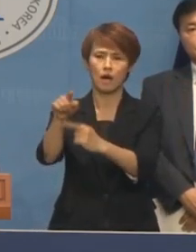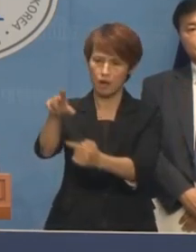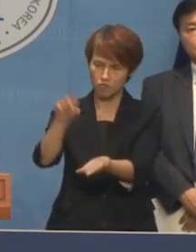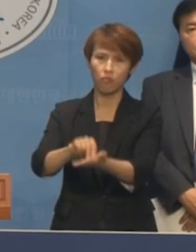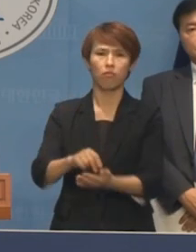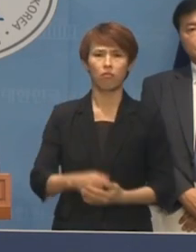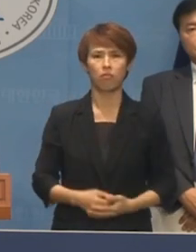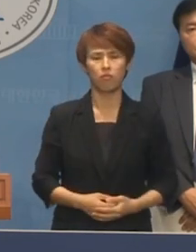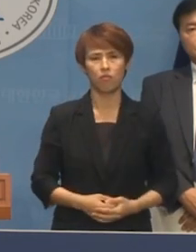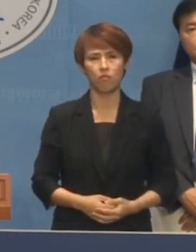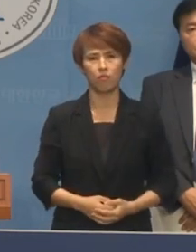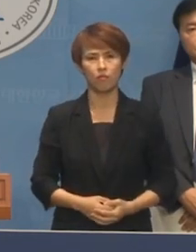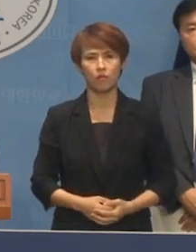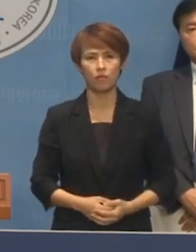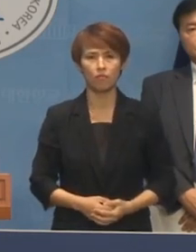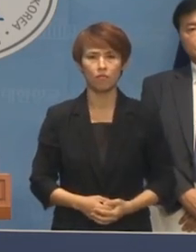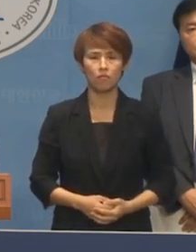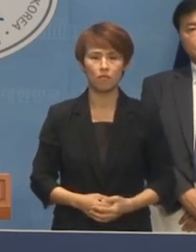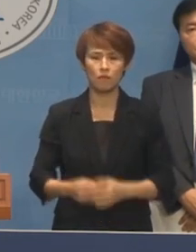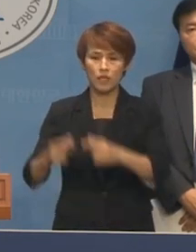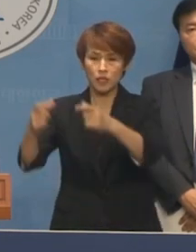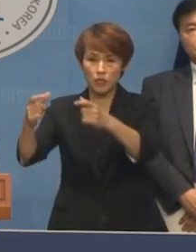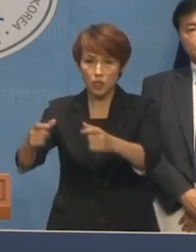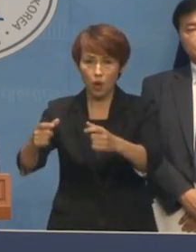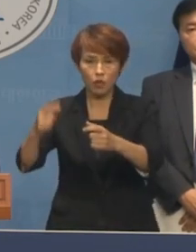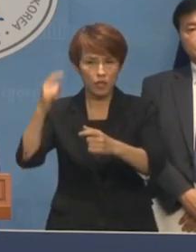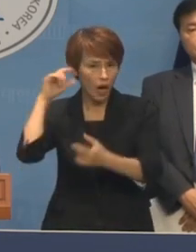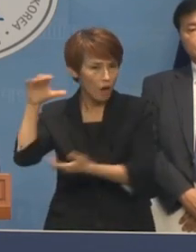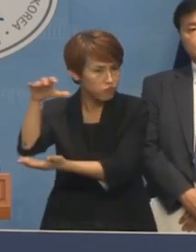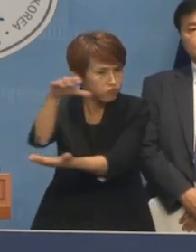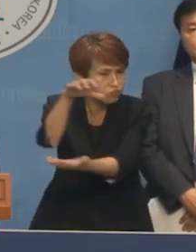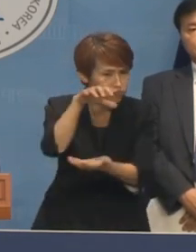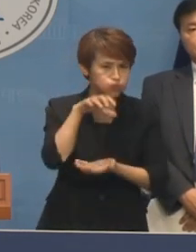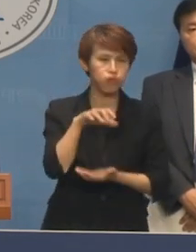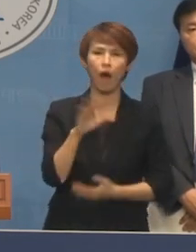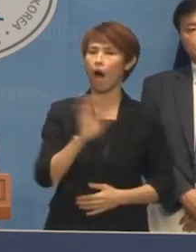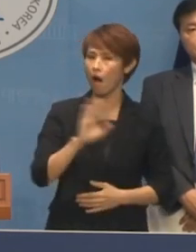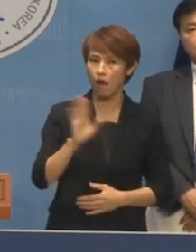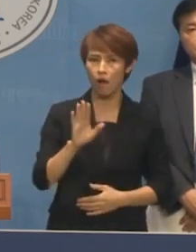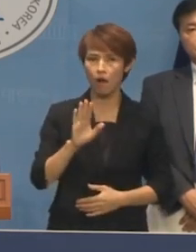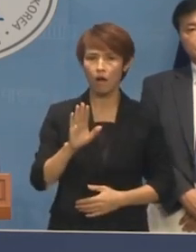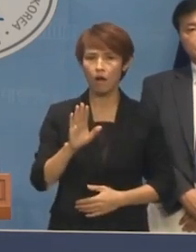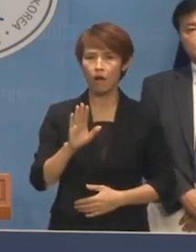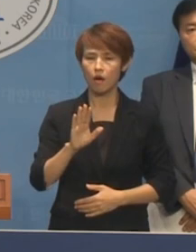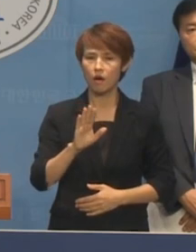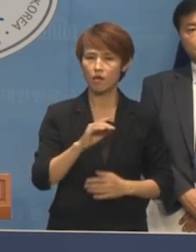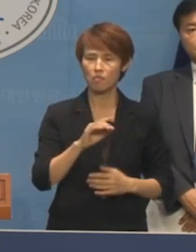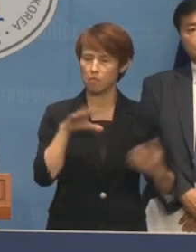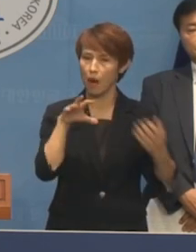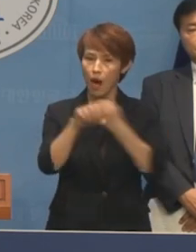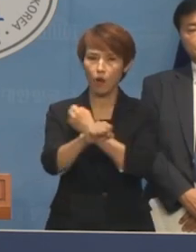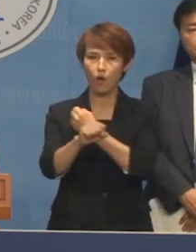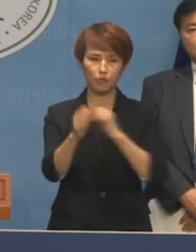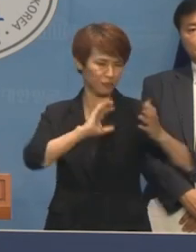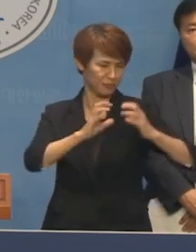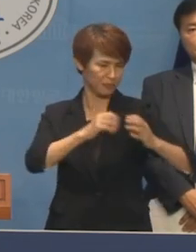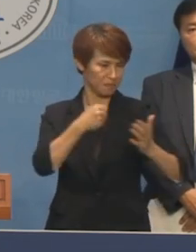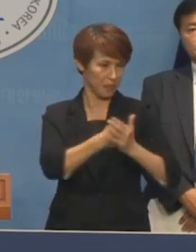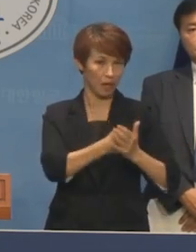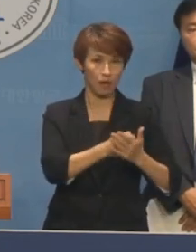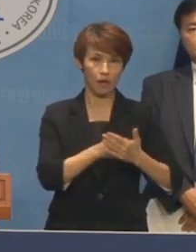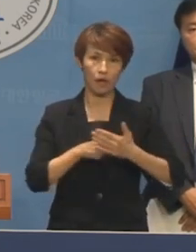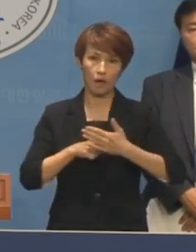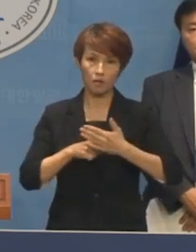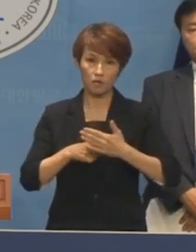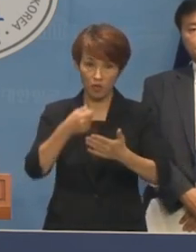발표했습니다. 이처럼 지역 의견 수렴 과정을 건너뛰고 바로 공모 방식으로 결정한 것부터